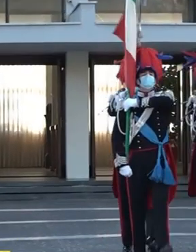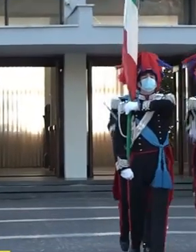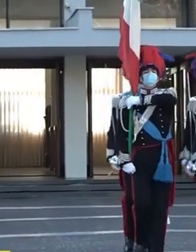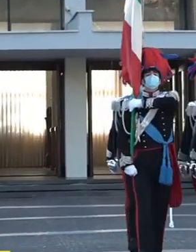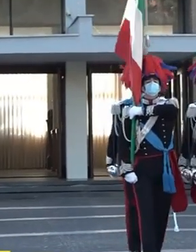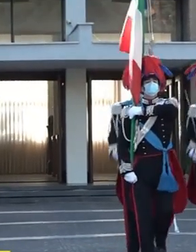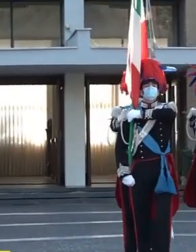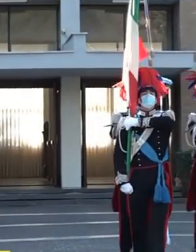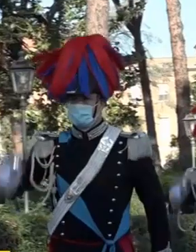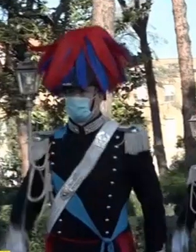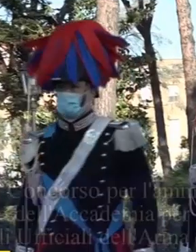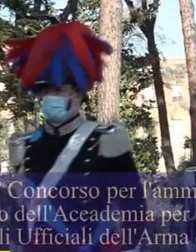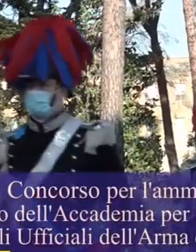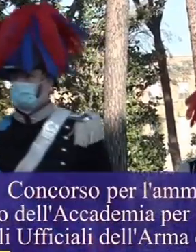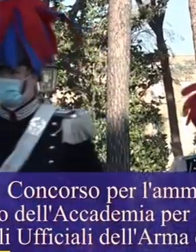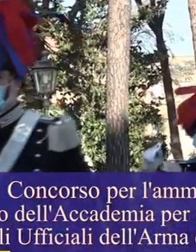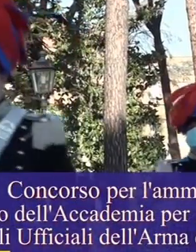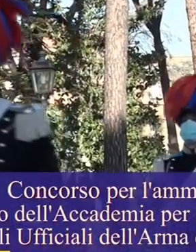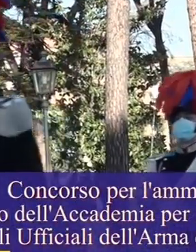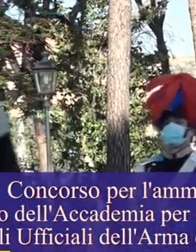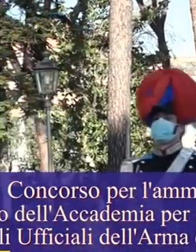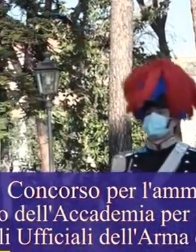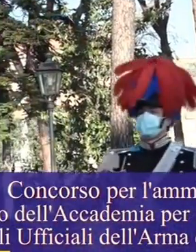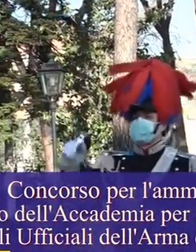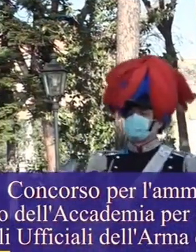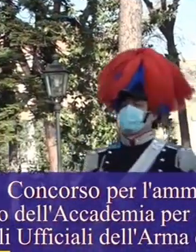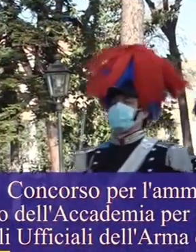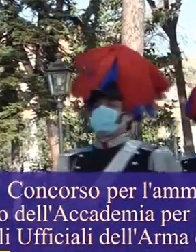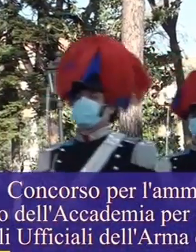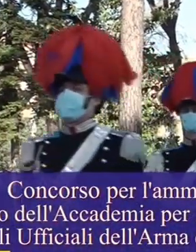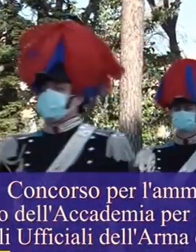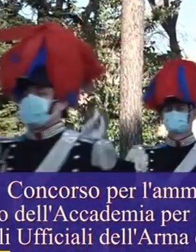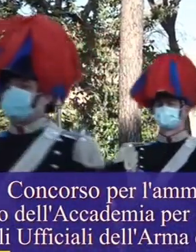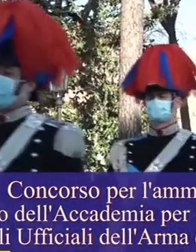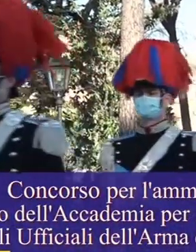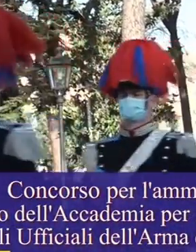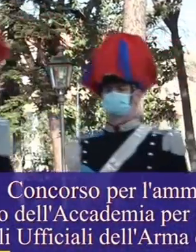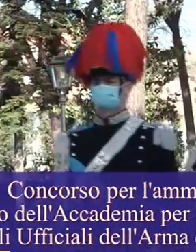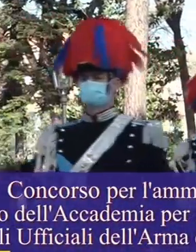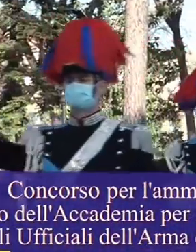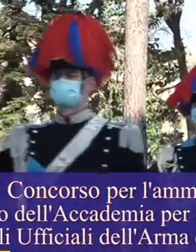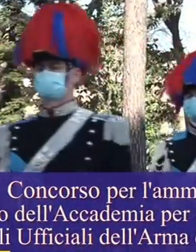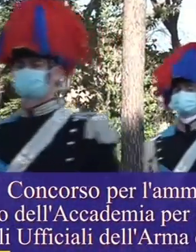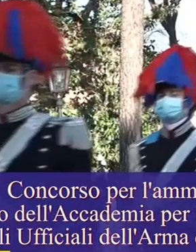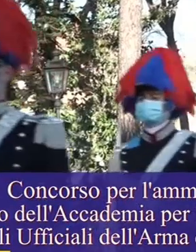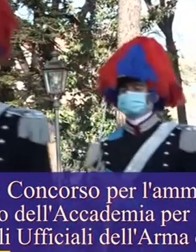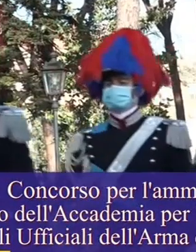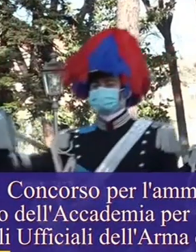un ufficiale dei Carabinieri. Se hai compiuto 17 anni e ti stai diplomando, consulta l'area concorsi del sito